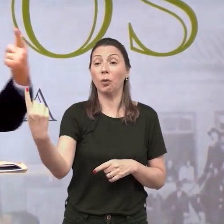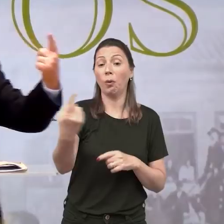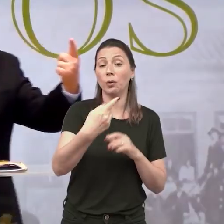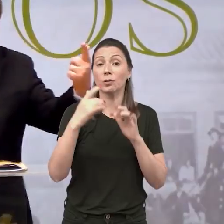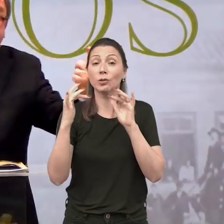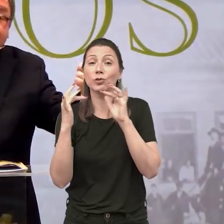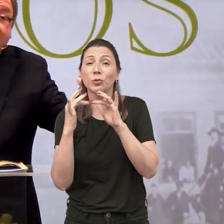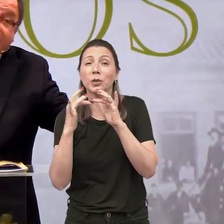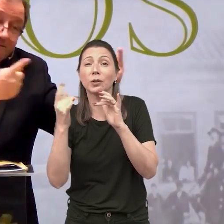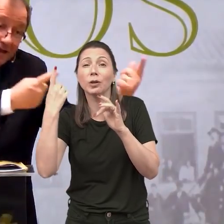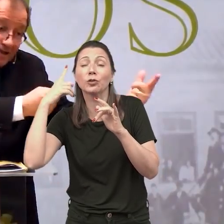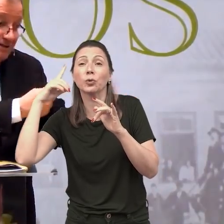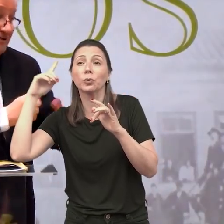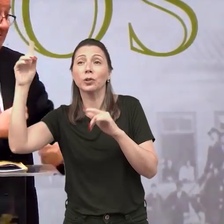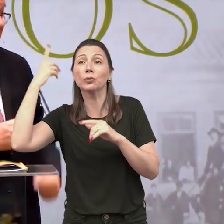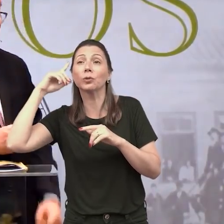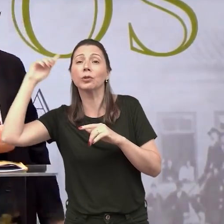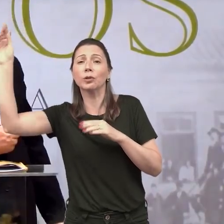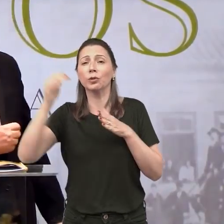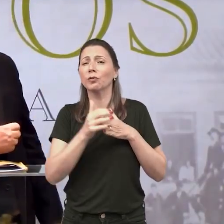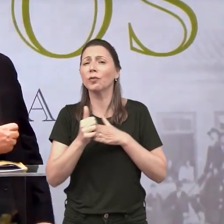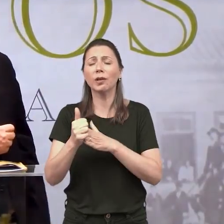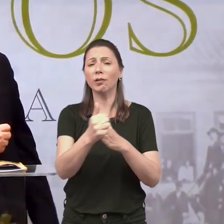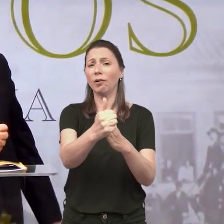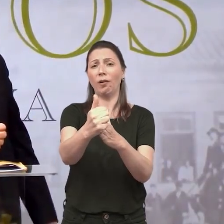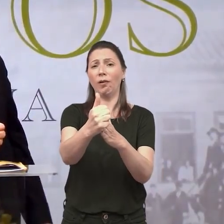a toda o quê? A verdade.